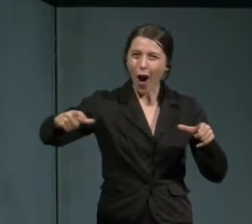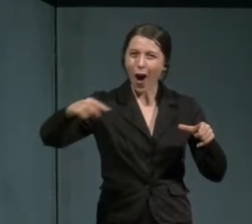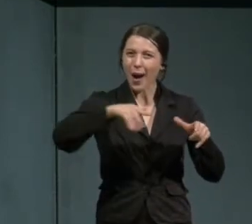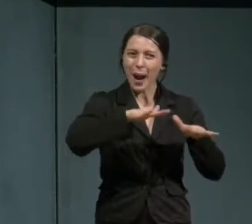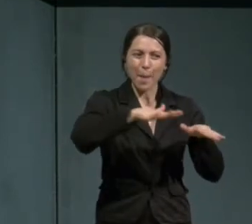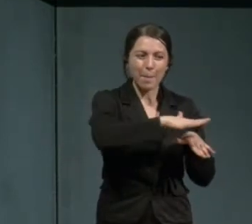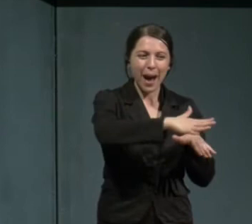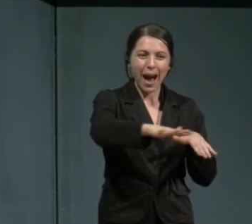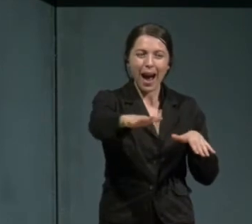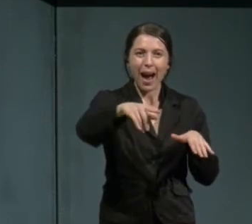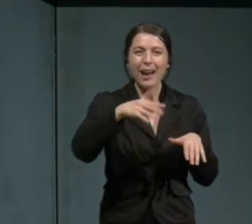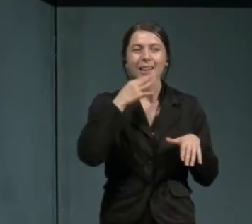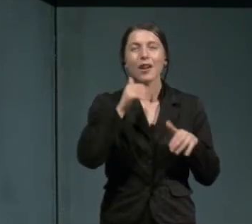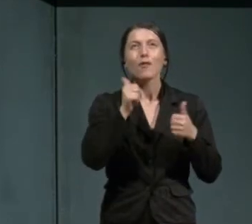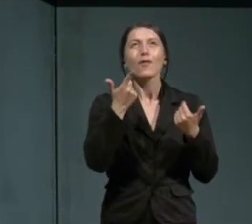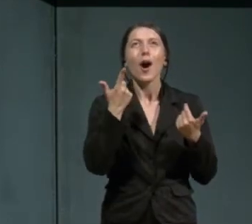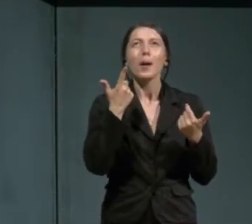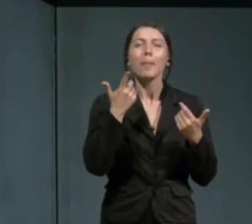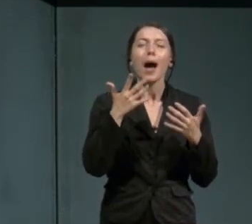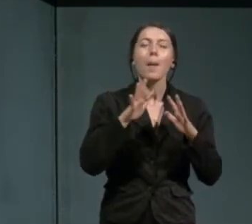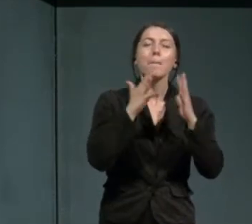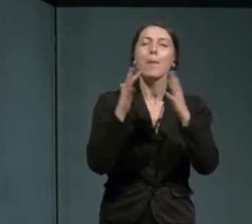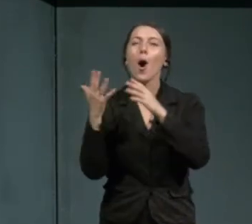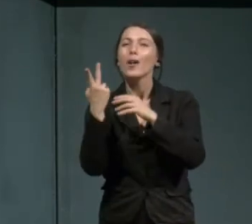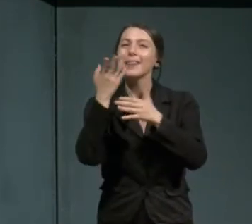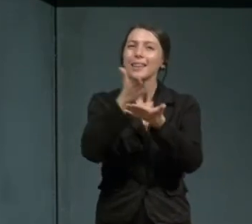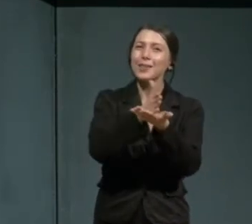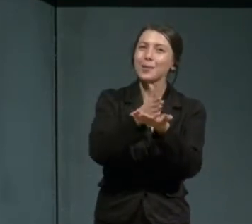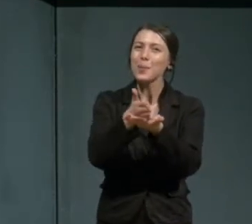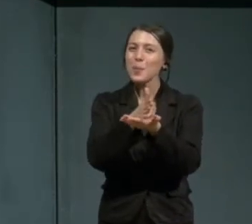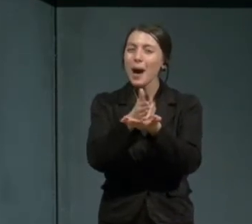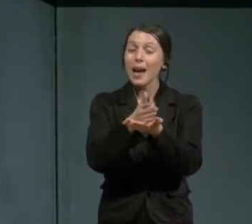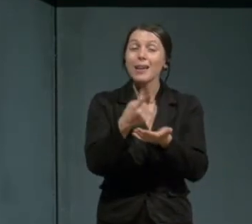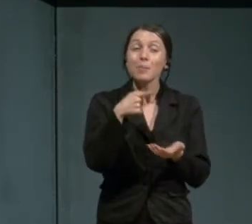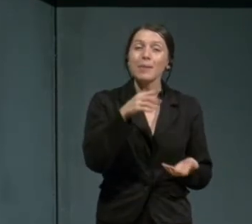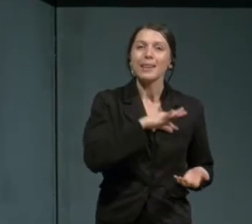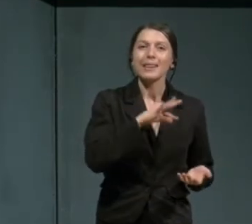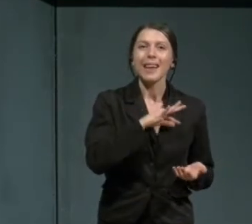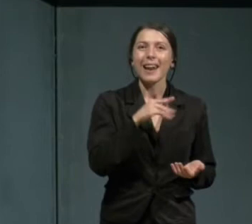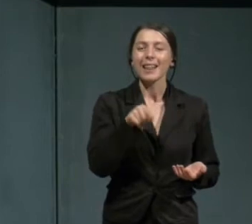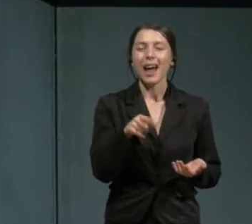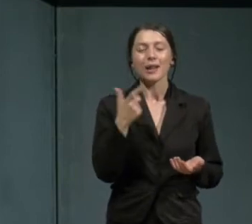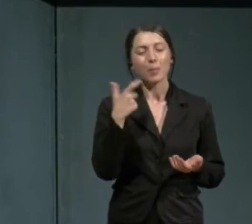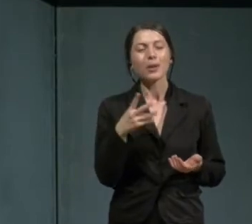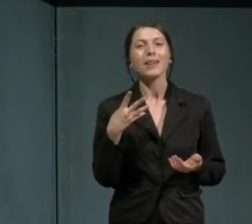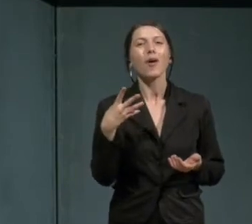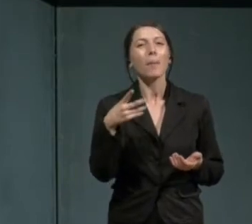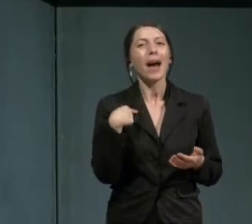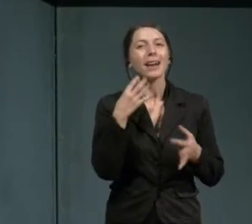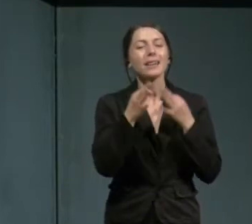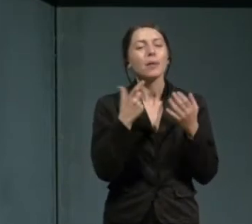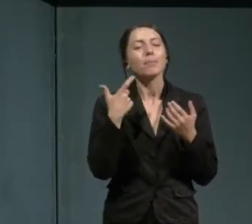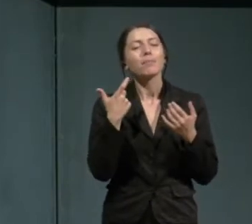questo essere fra due mondi e interessante ed è proprio questo che ho scritto di marsiglia e molto